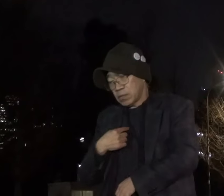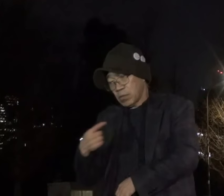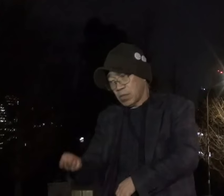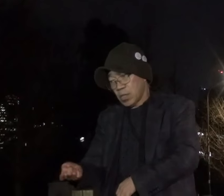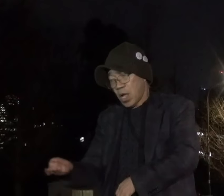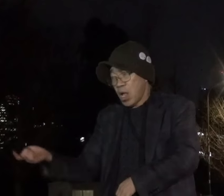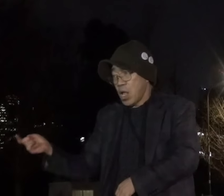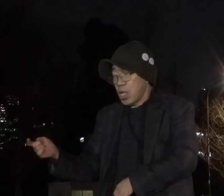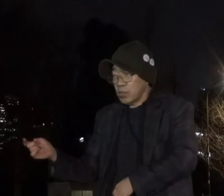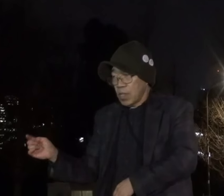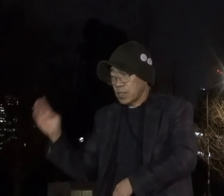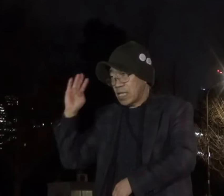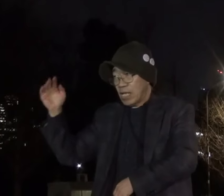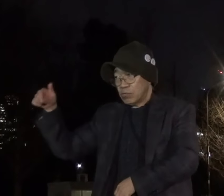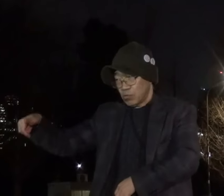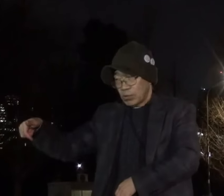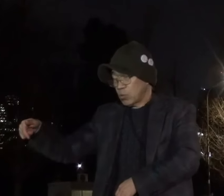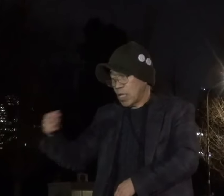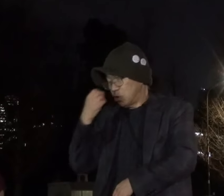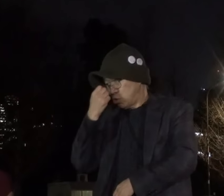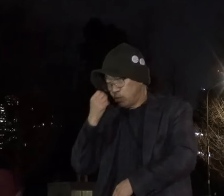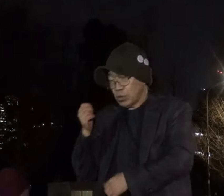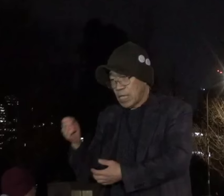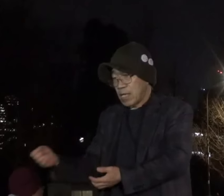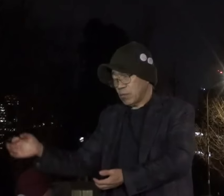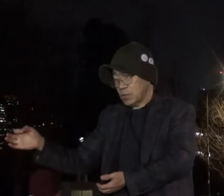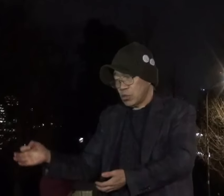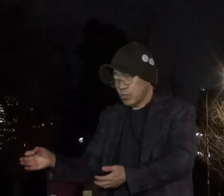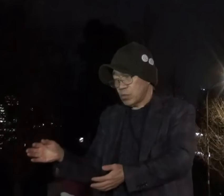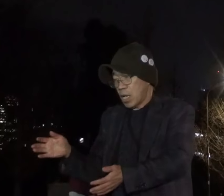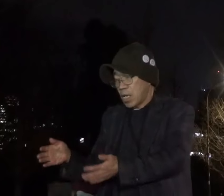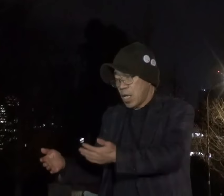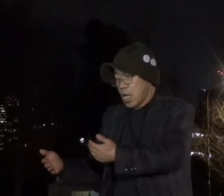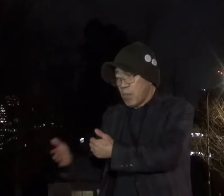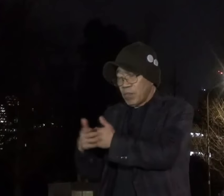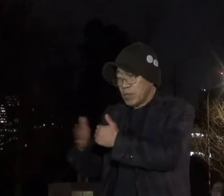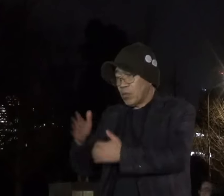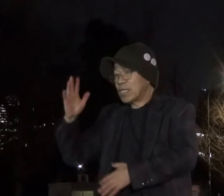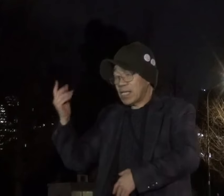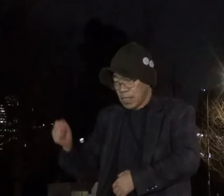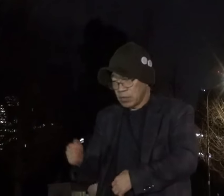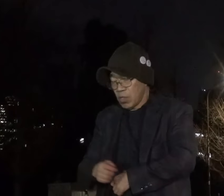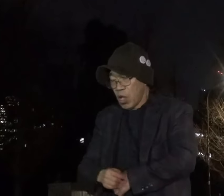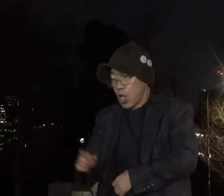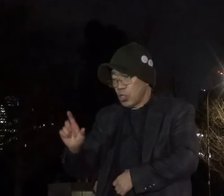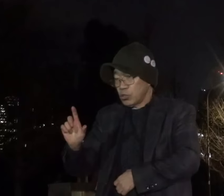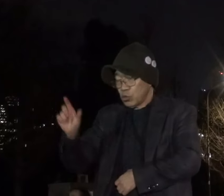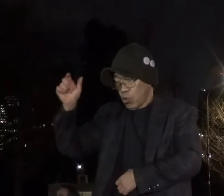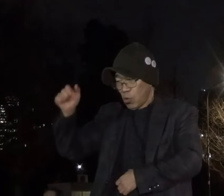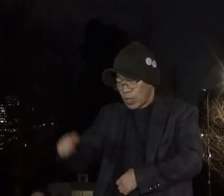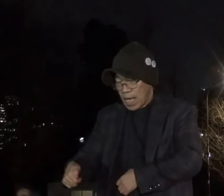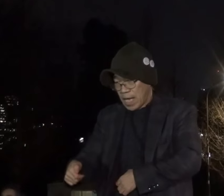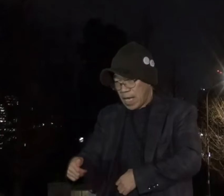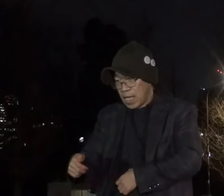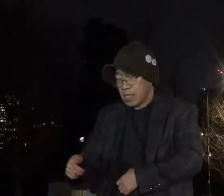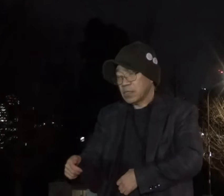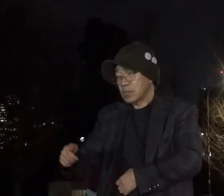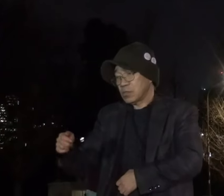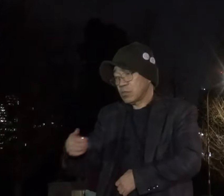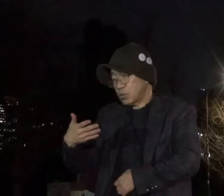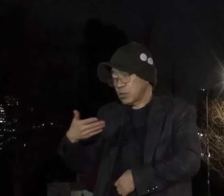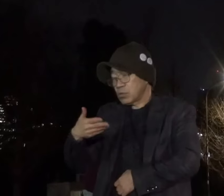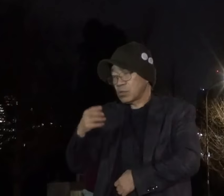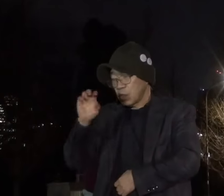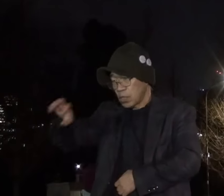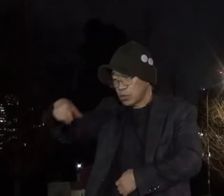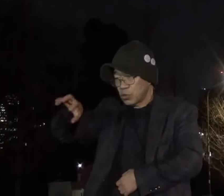はされていません。町を通っている本館から私たちの家まで上下水道を引き込もうにも、地震や台風で